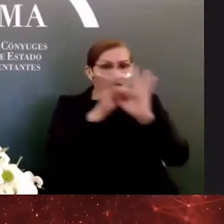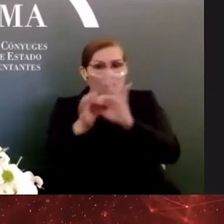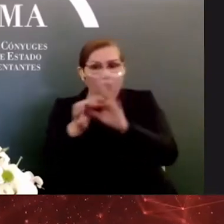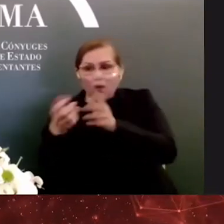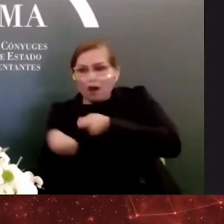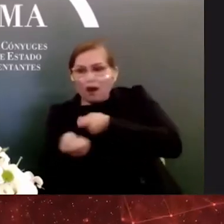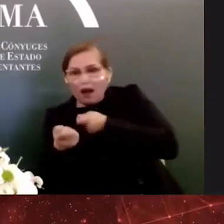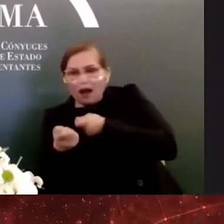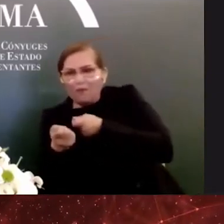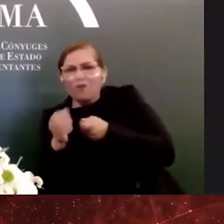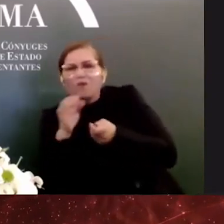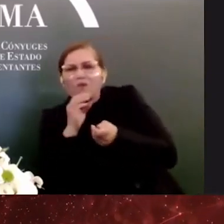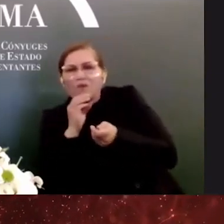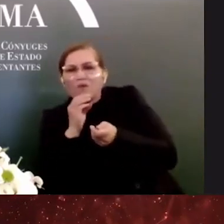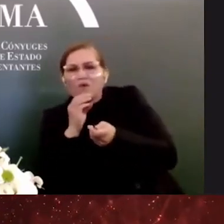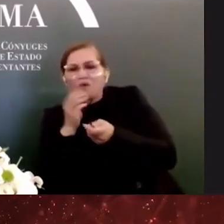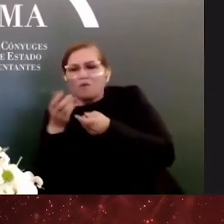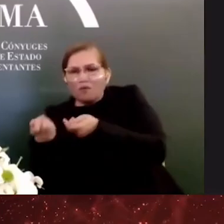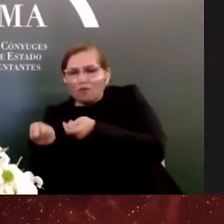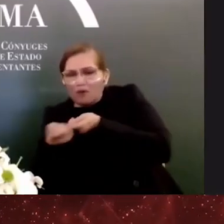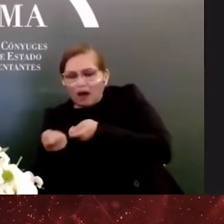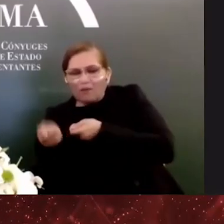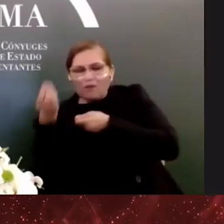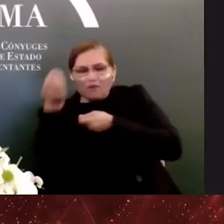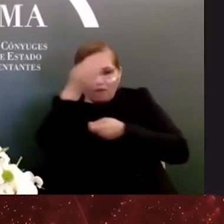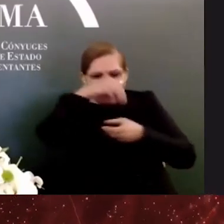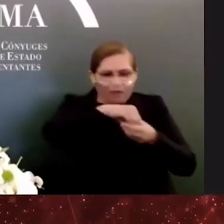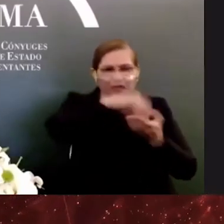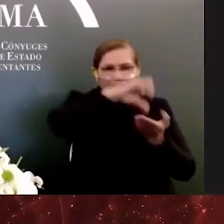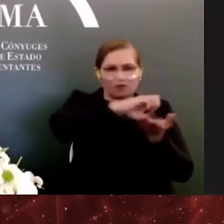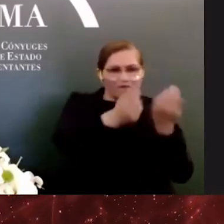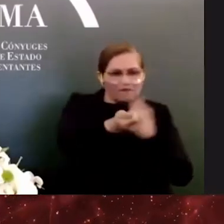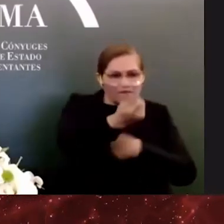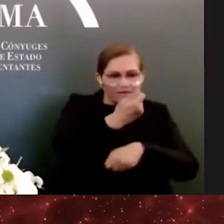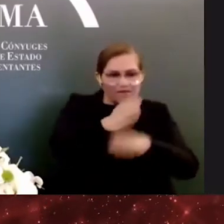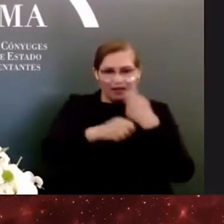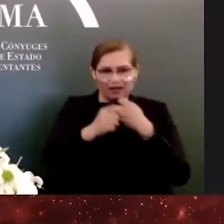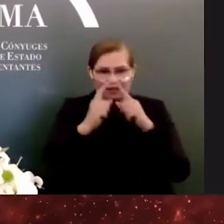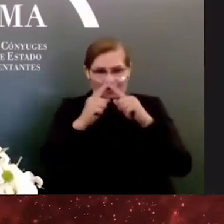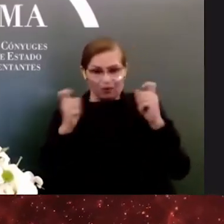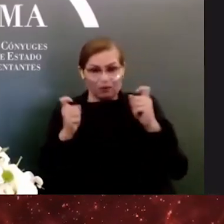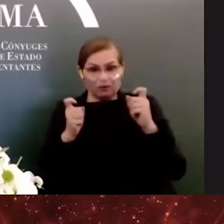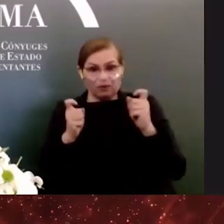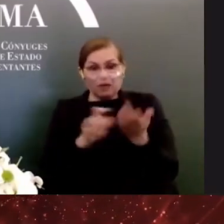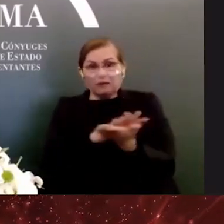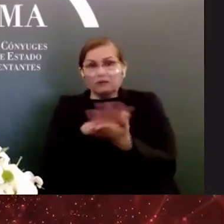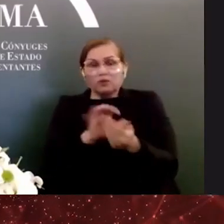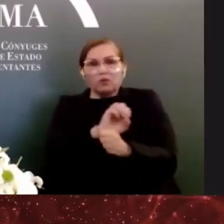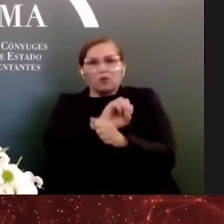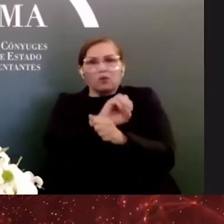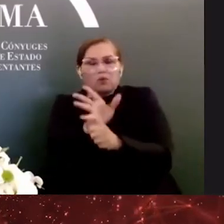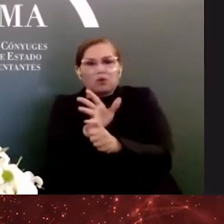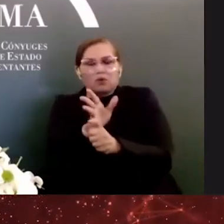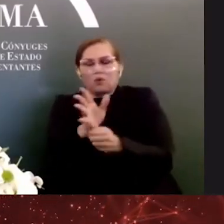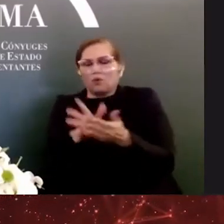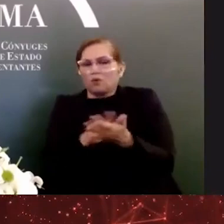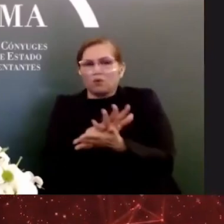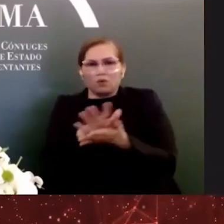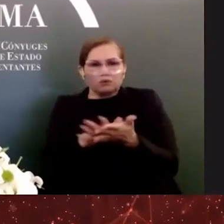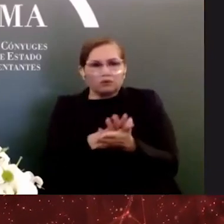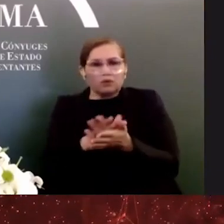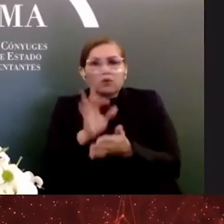venta de sus productos en ferias locales. La pandemia del COVID-19 ha generado